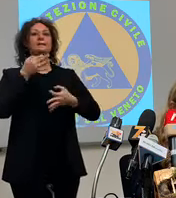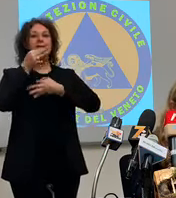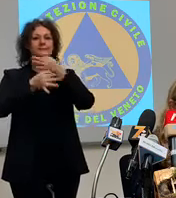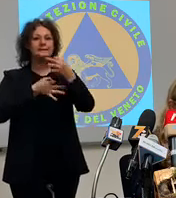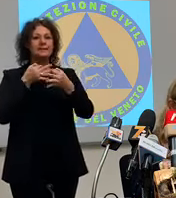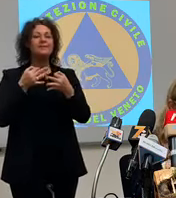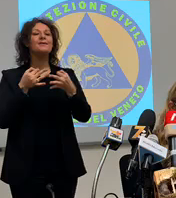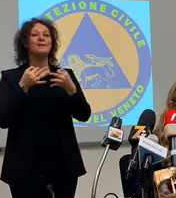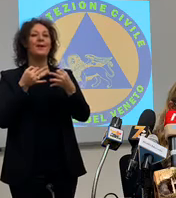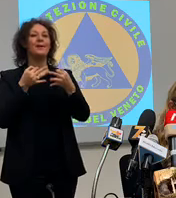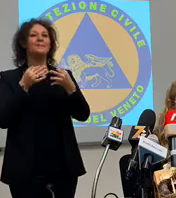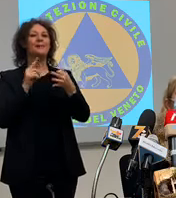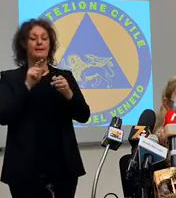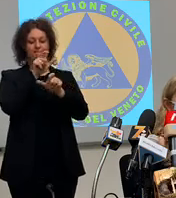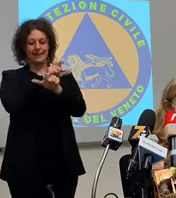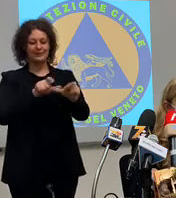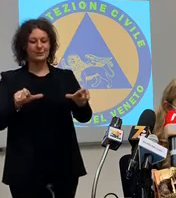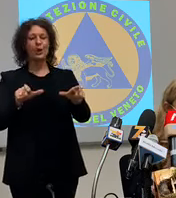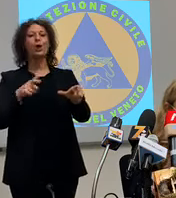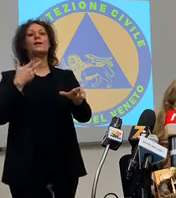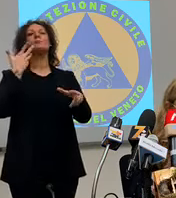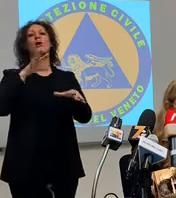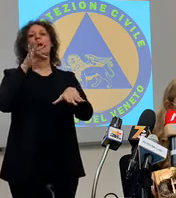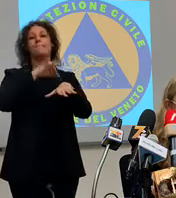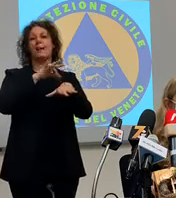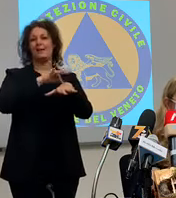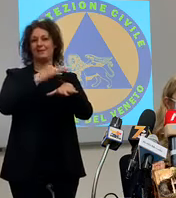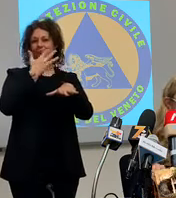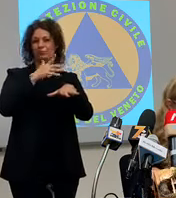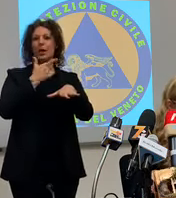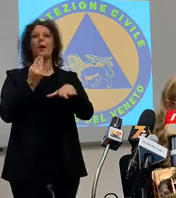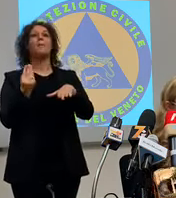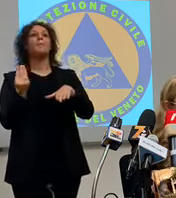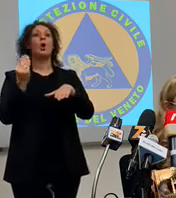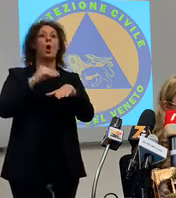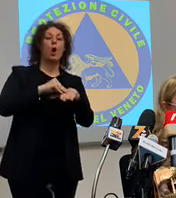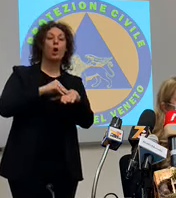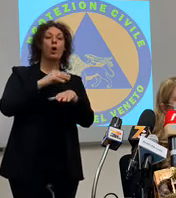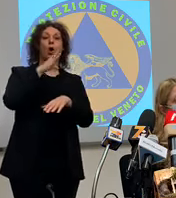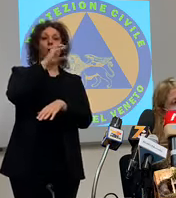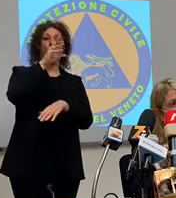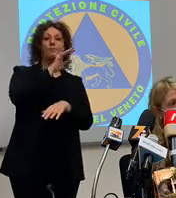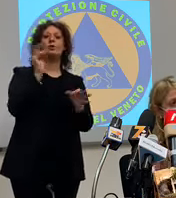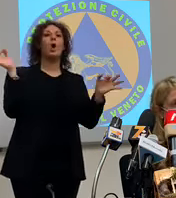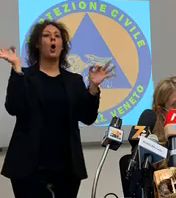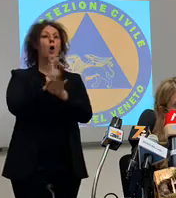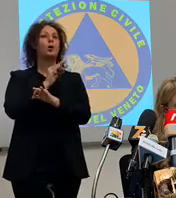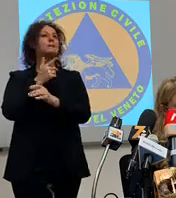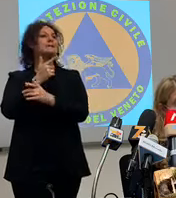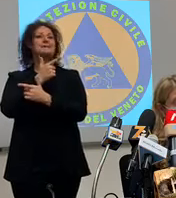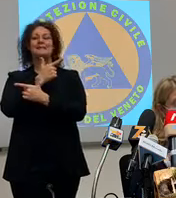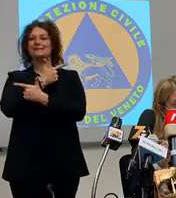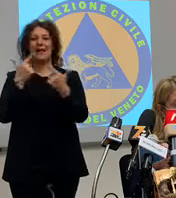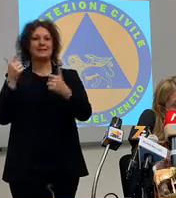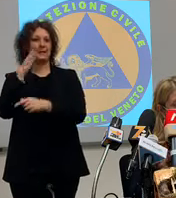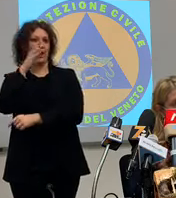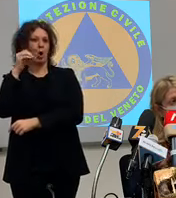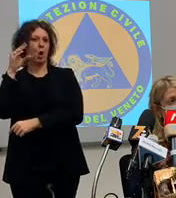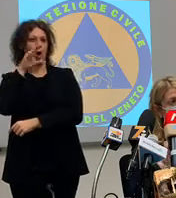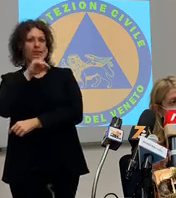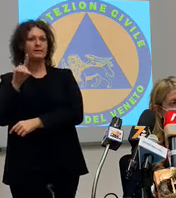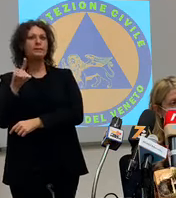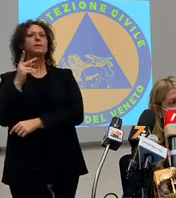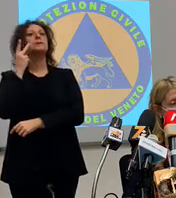diagnosticato in quei soggetti o che non sia diagnosticato diagnosticato il covid in questi soggetti Comunque la mortalità